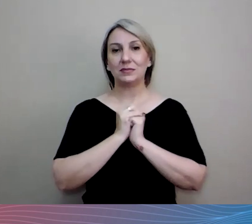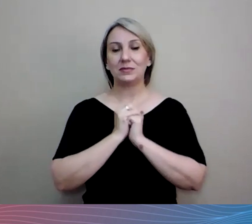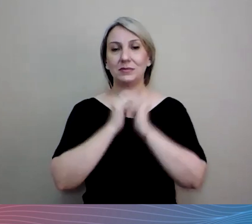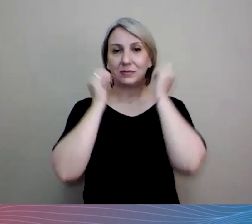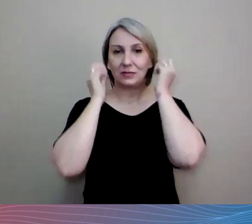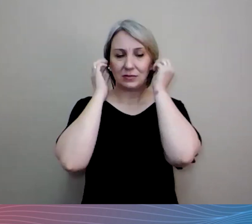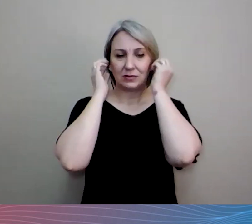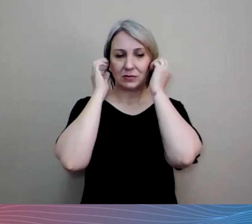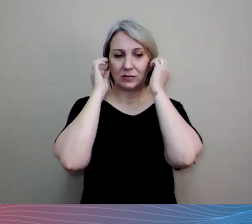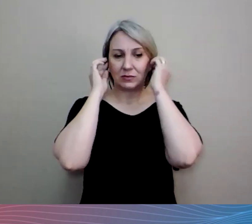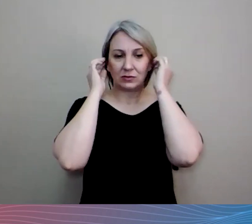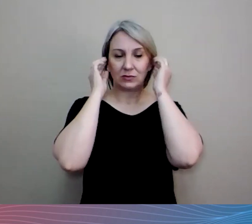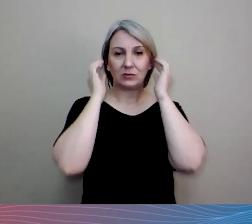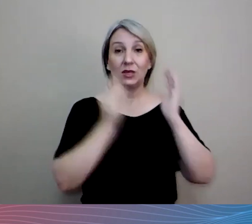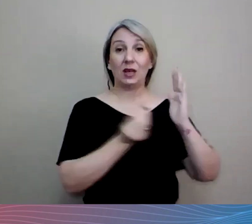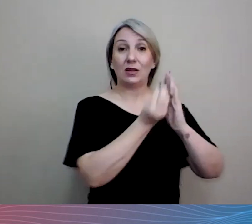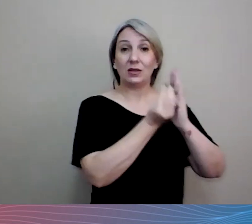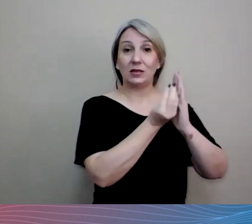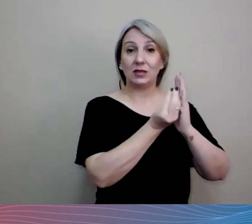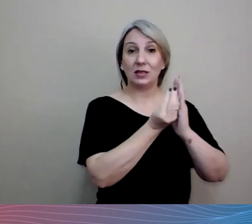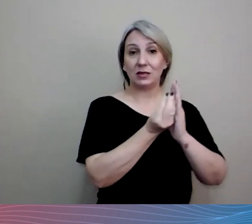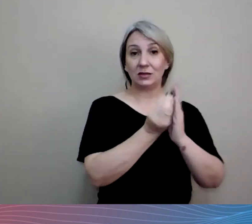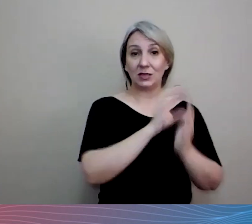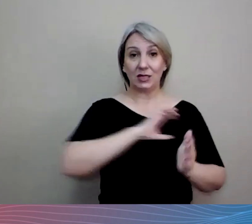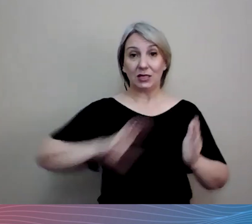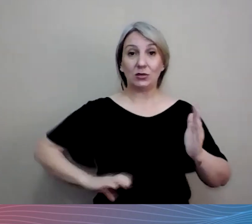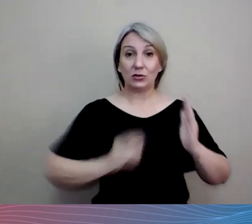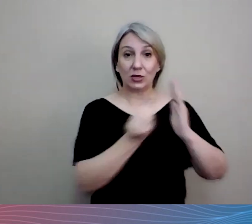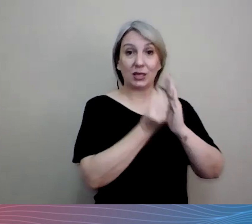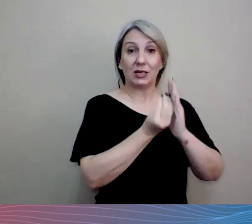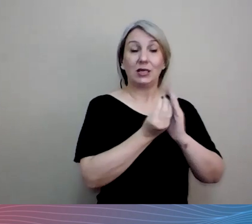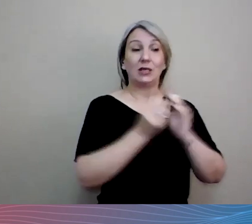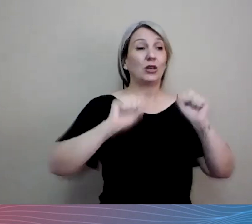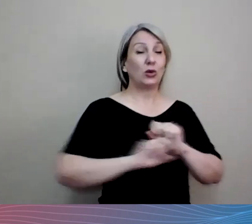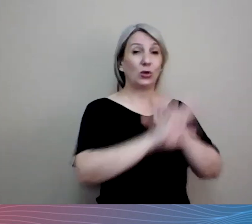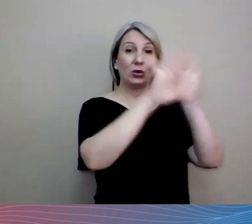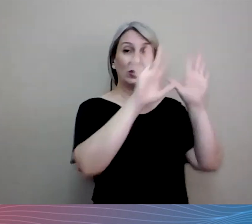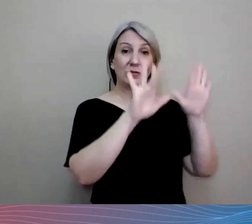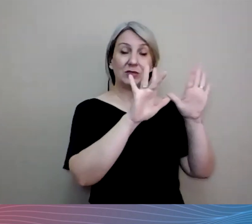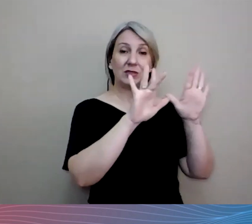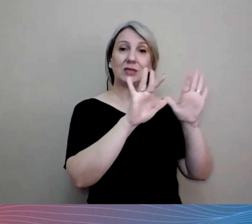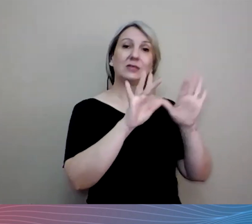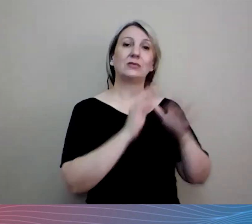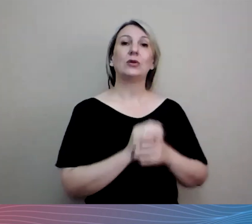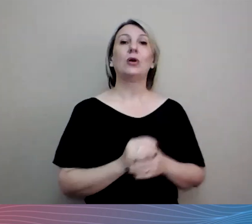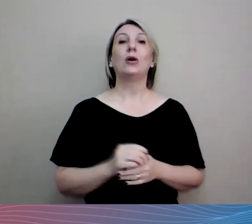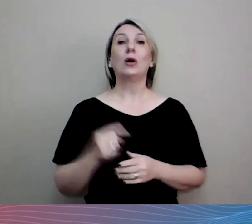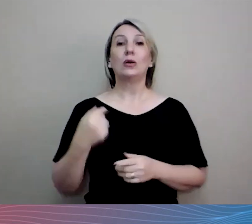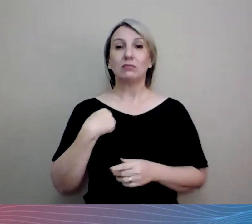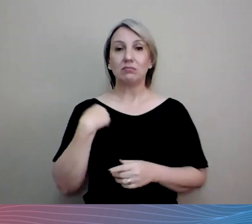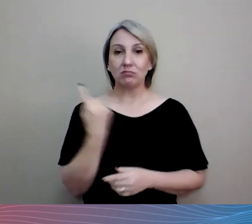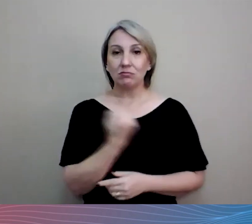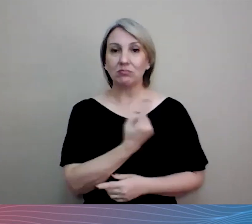a sua vontade é feita, e Ele também, irmão, nos levar para a glória. Estamos sendo glorificados, né?